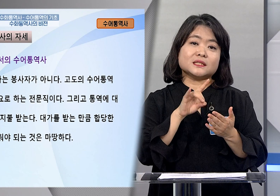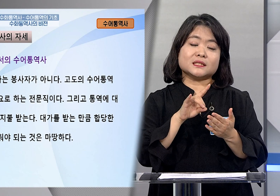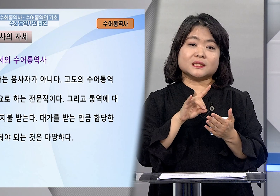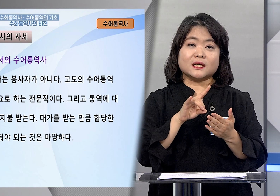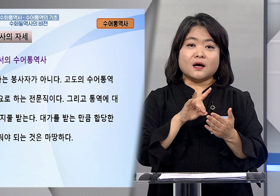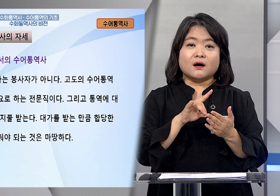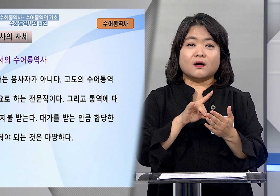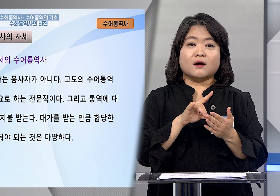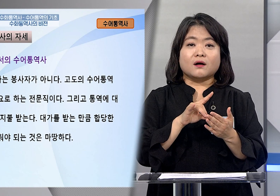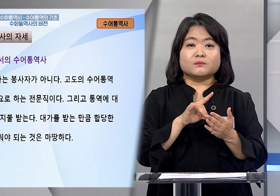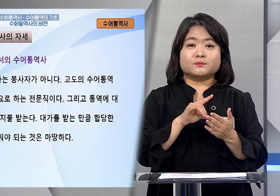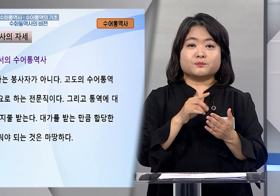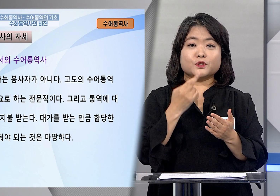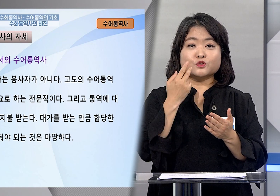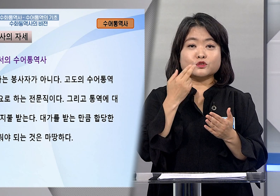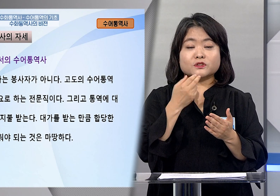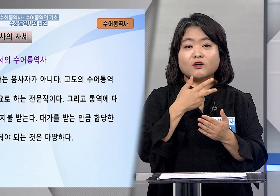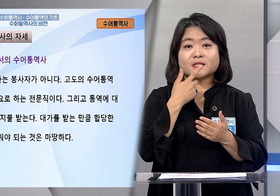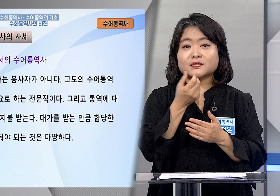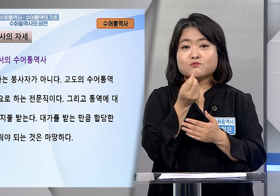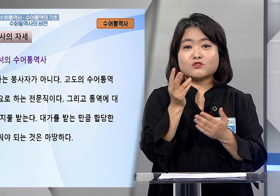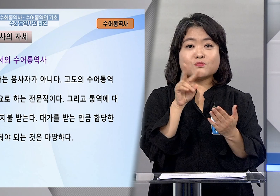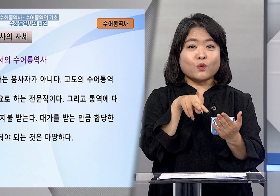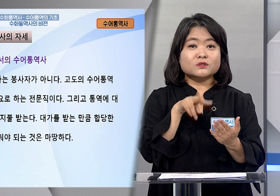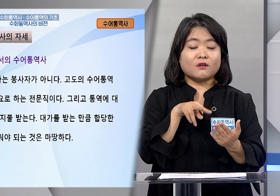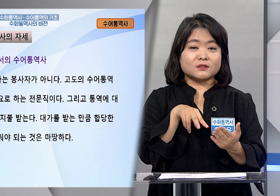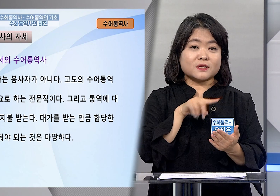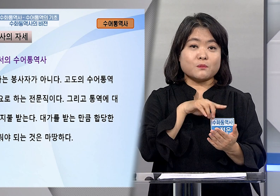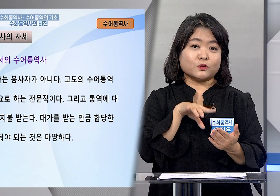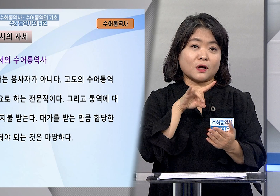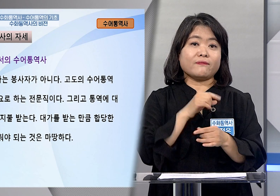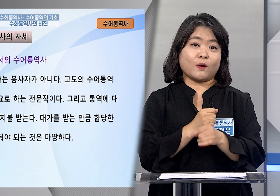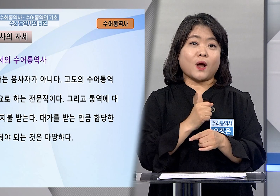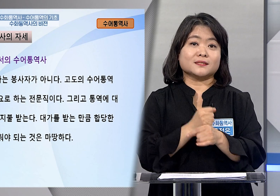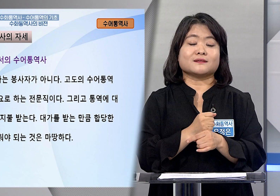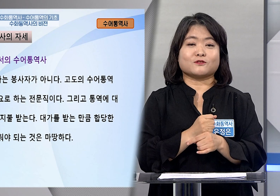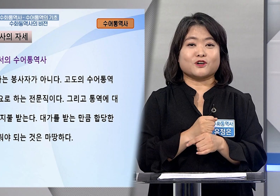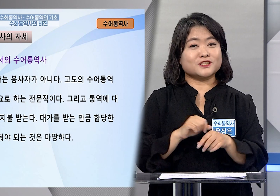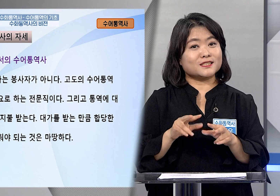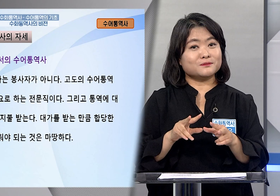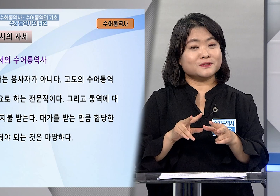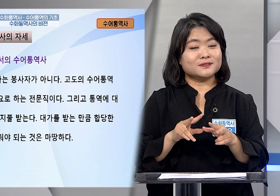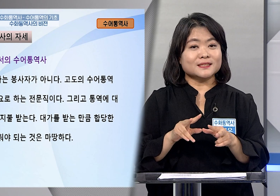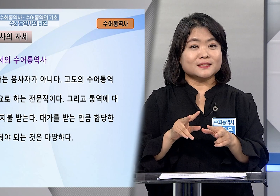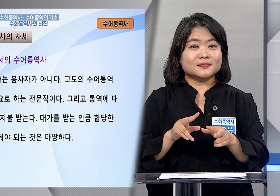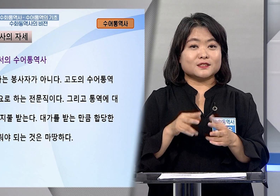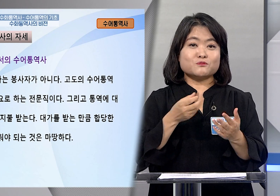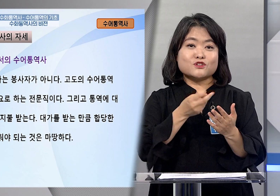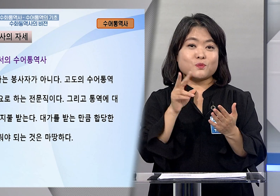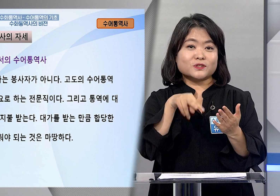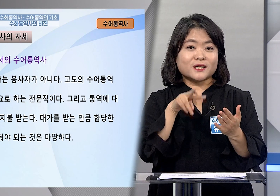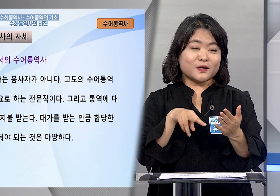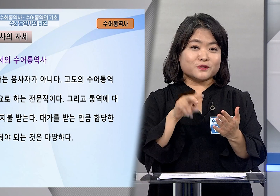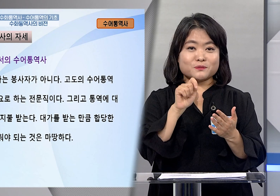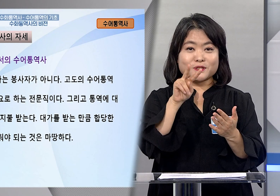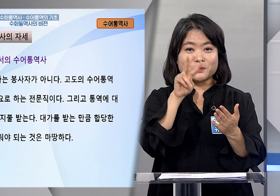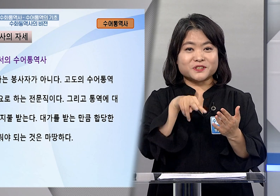일이 미국 영자 신문을 보는 거를 제일 먼저 한다고 하시더라고요. 지금은 신문을 보실까요? TV를